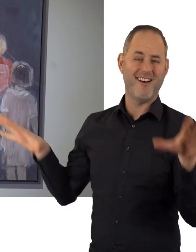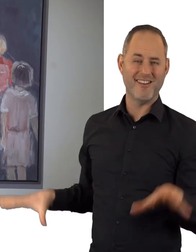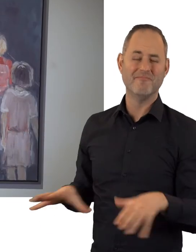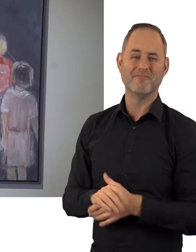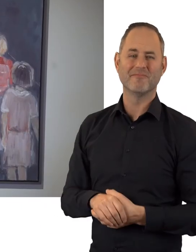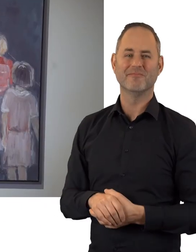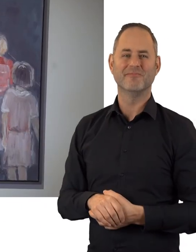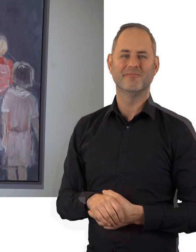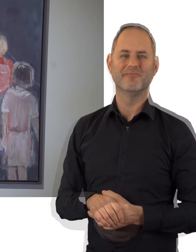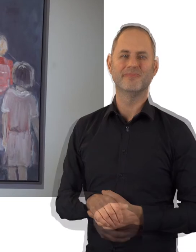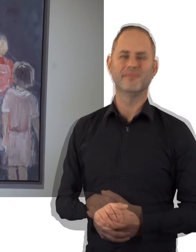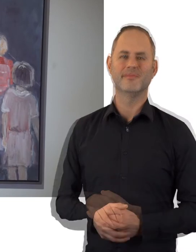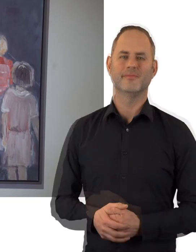haben.